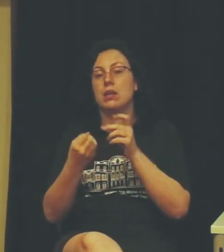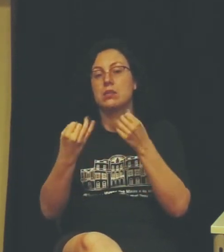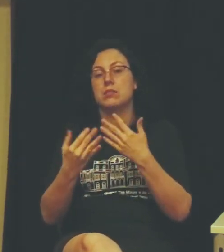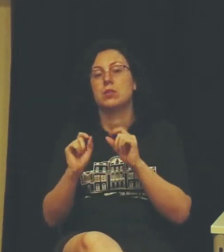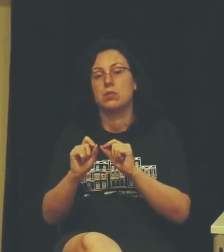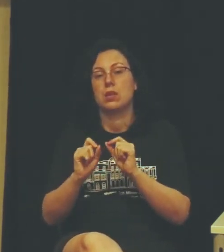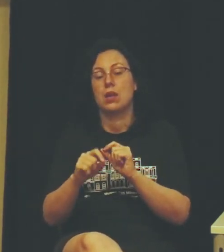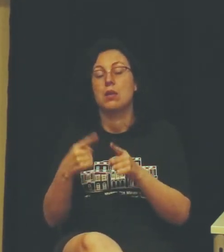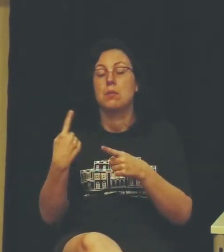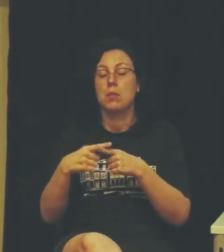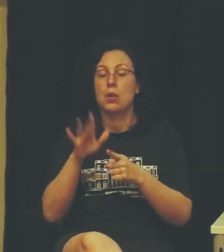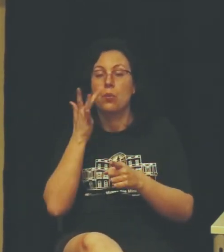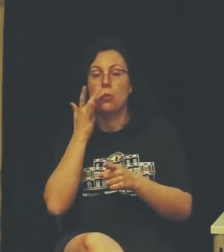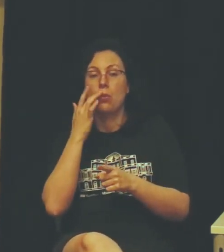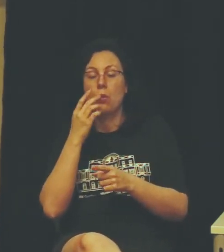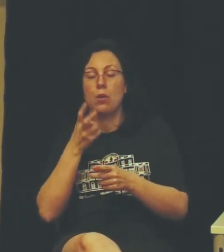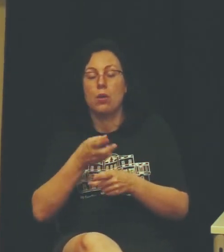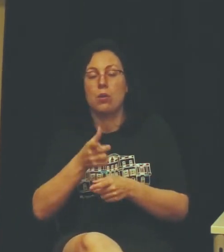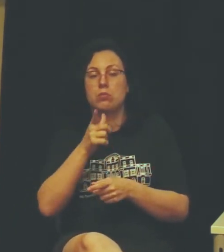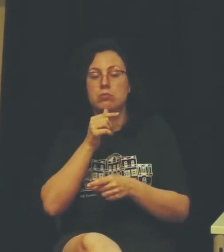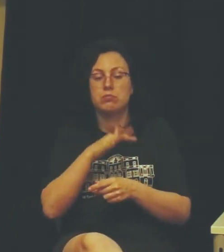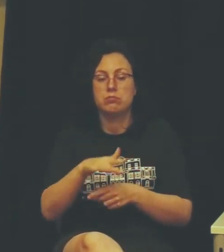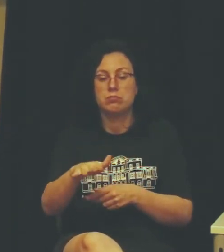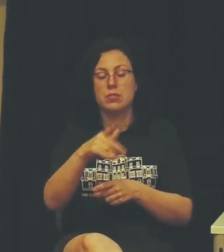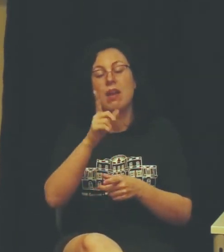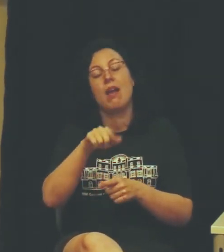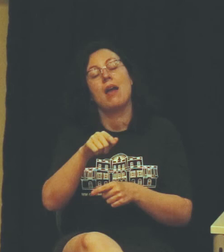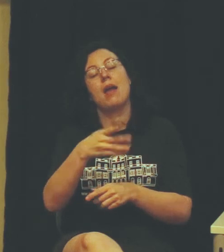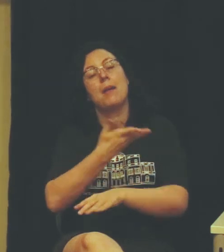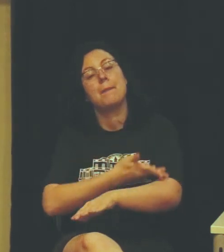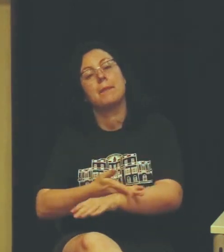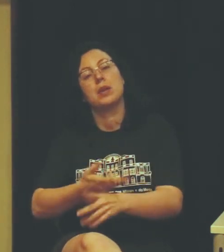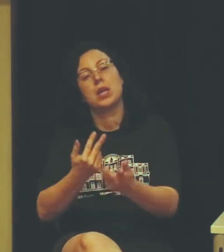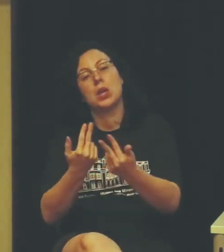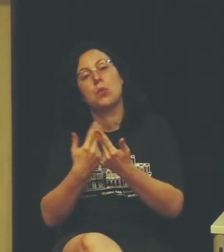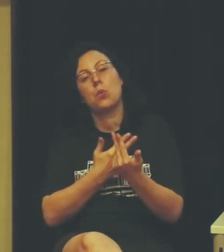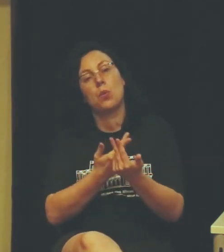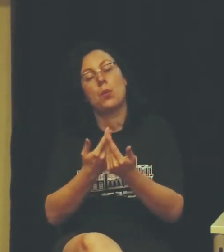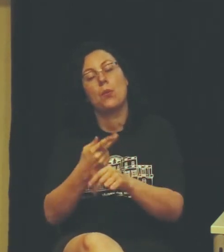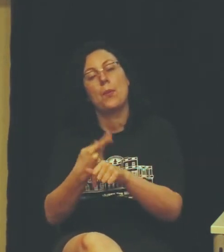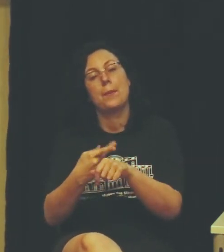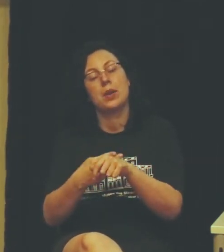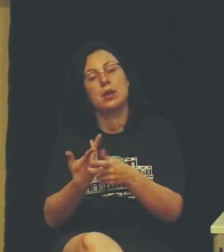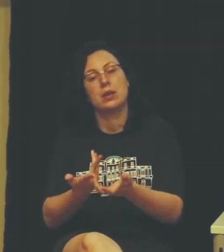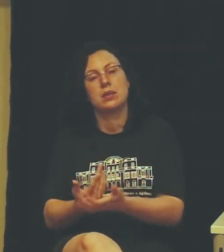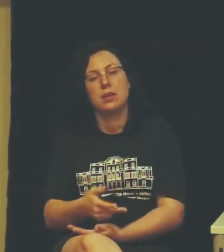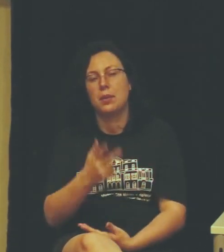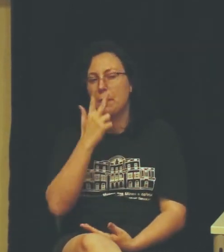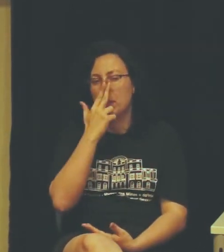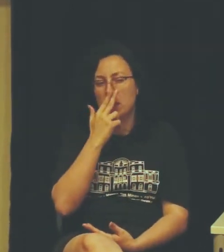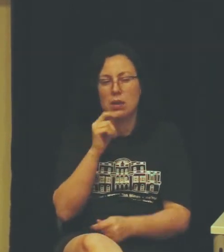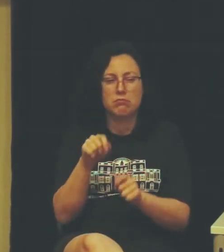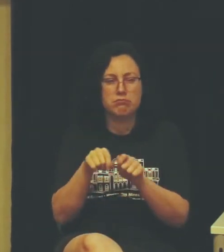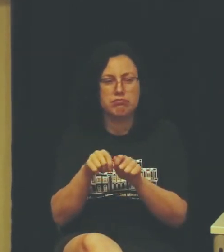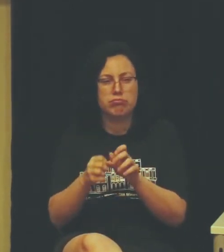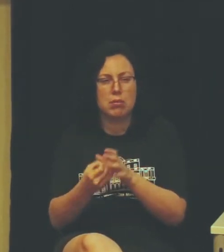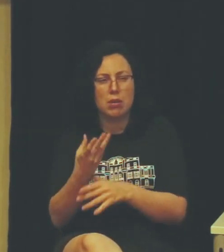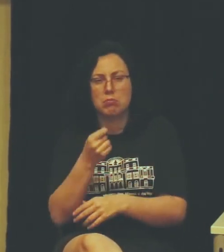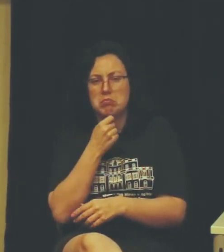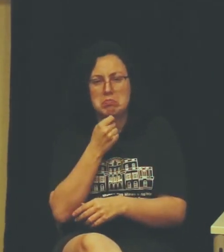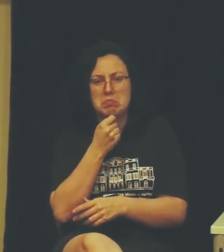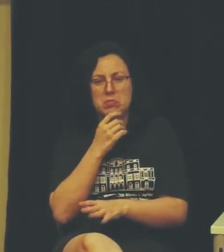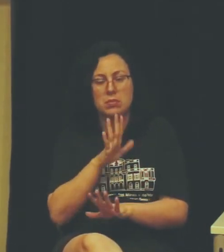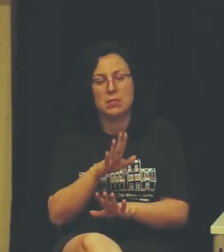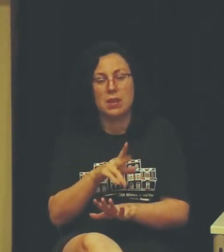Ribeiro de Itatiaia é de cor branca como a prata, por não estar ainda bem formado. Né? Os mineradores antigamente acreditavam que